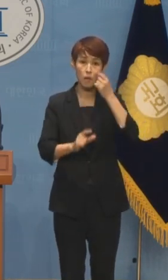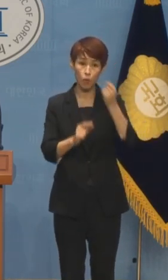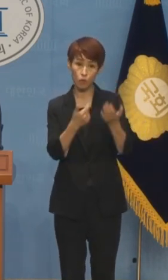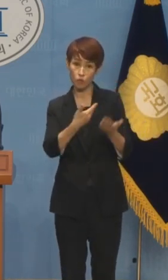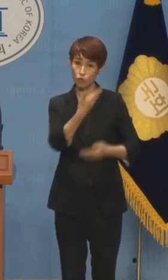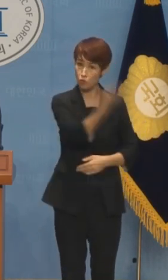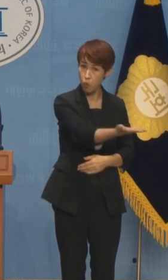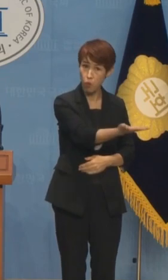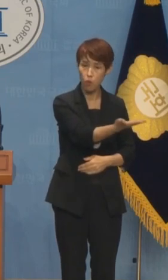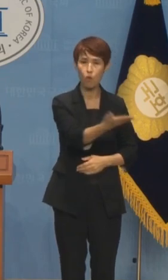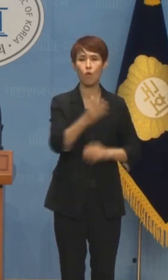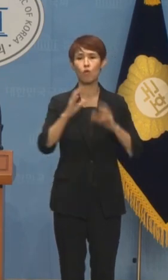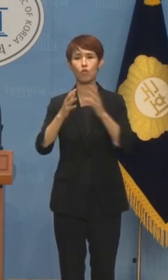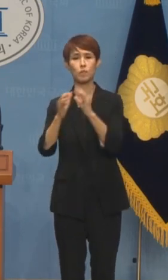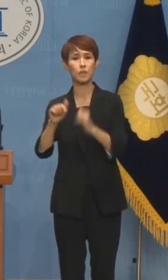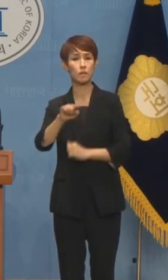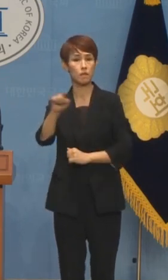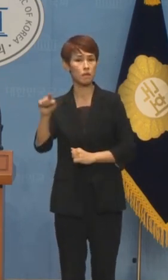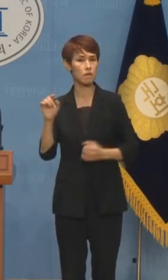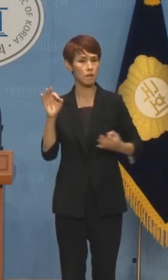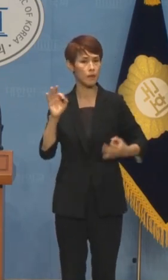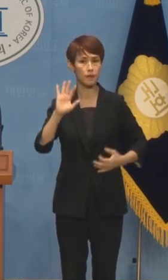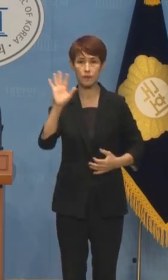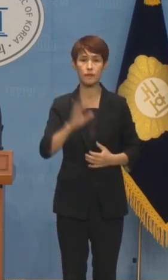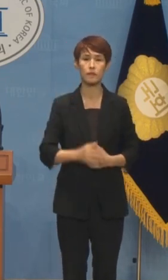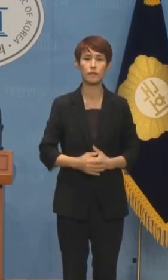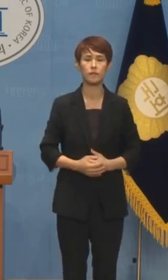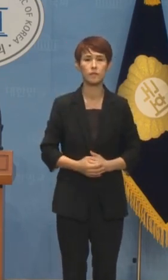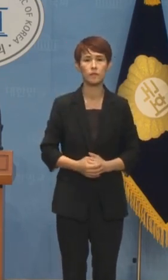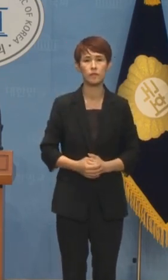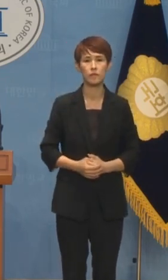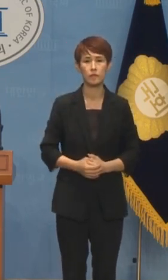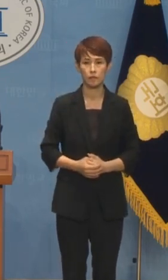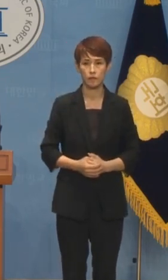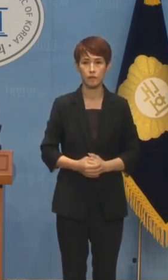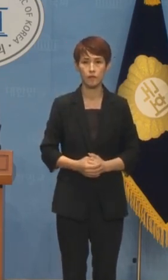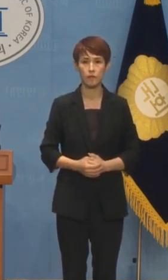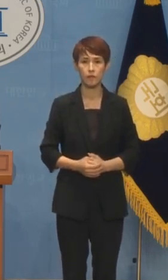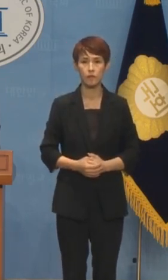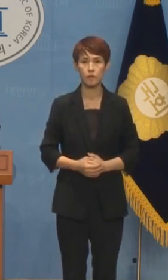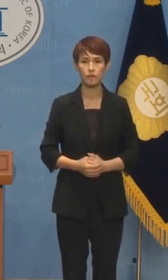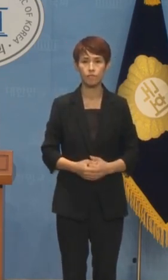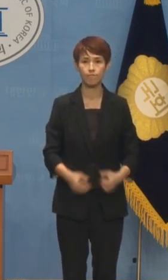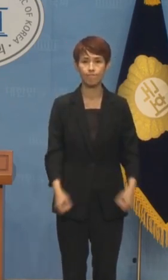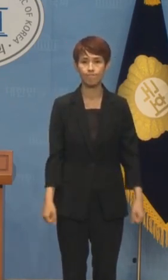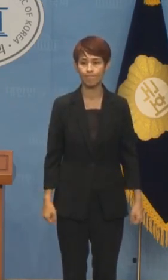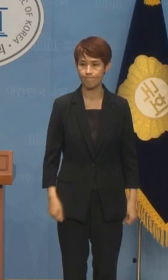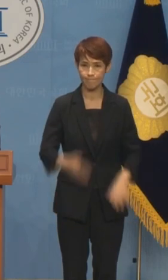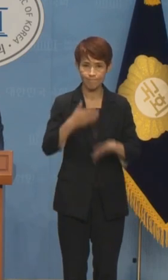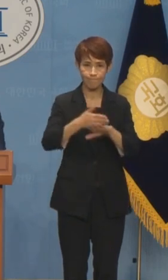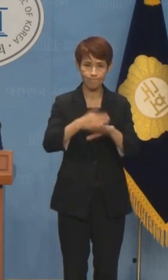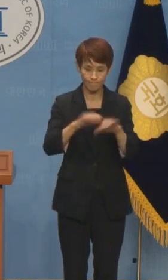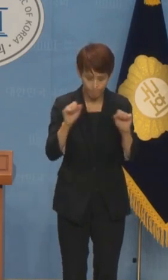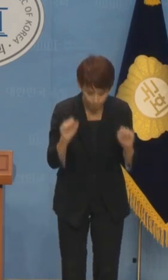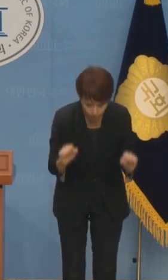내준다면 국민께서 결코 용납하지 않을 것입니다. 네,